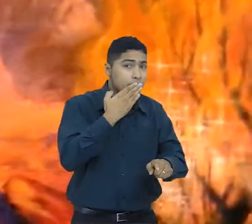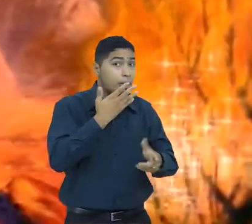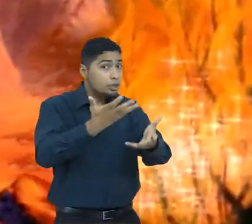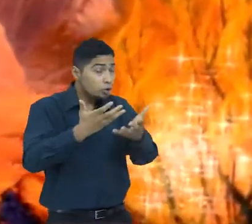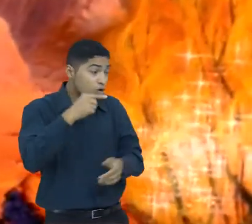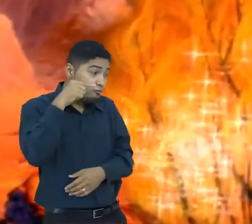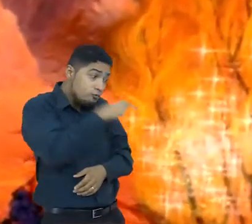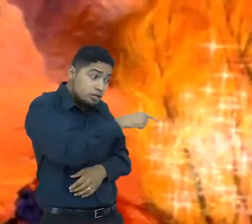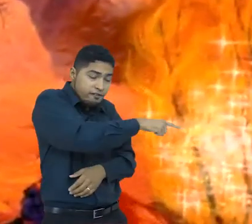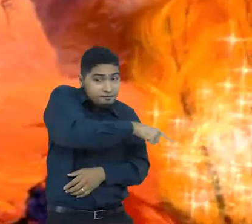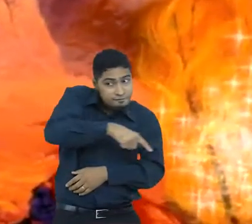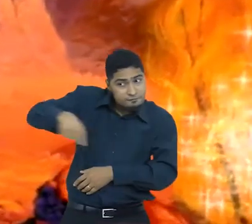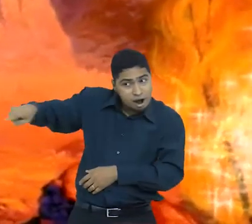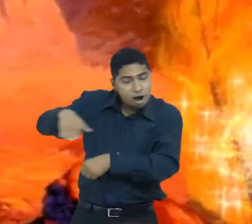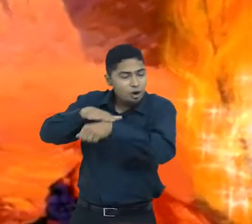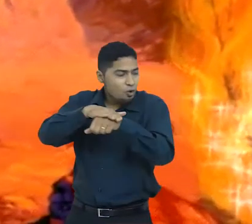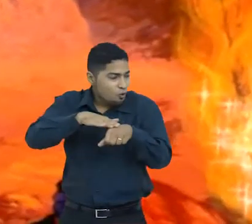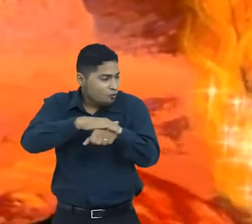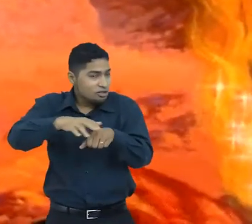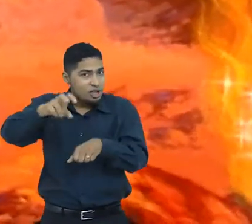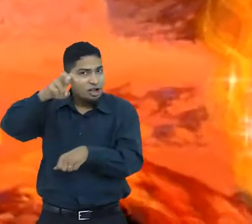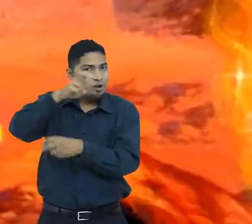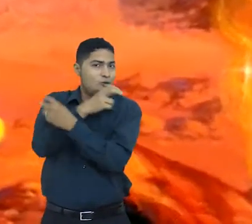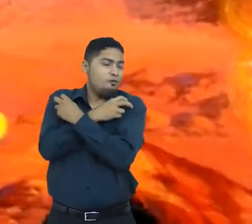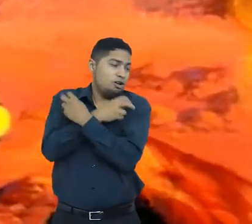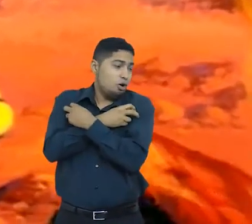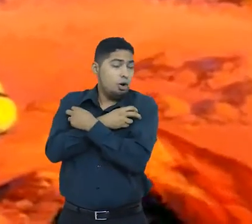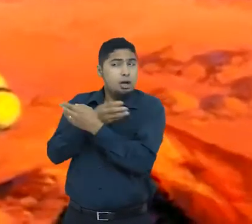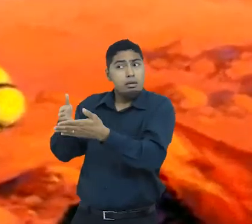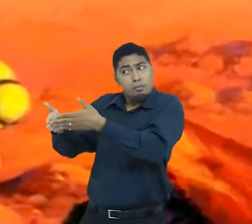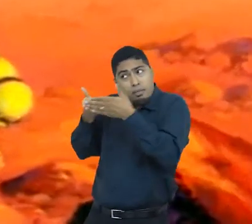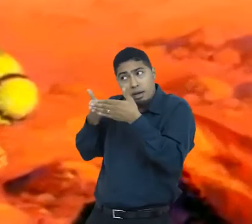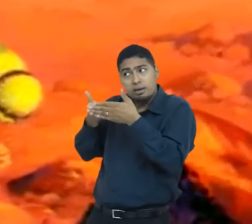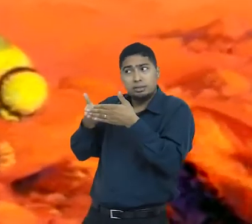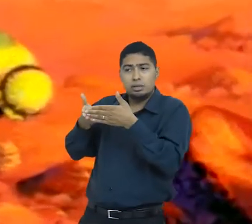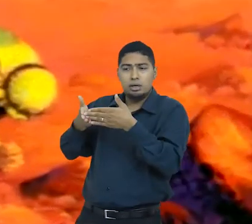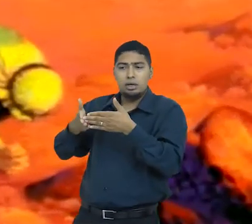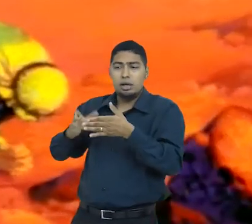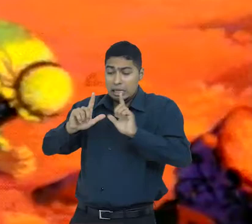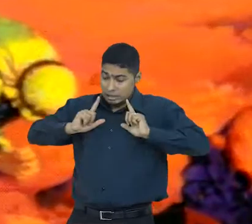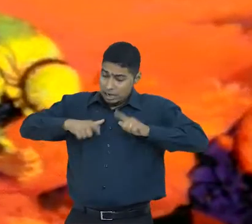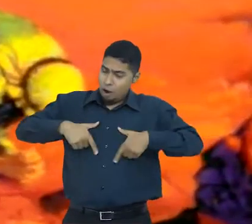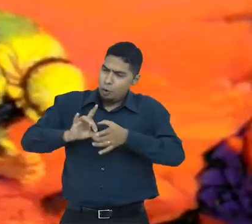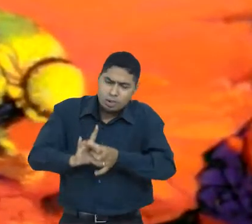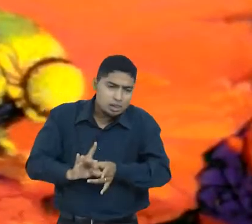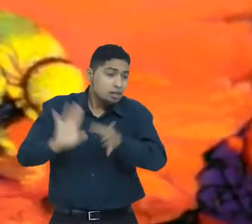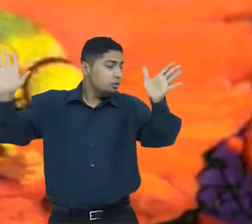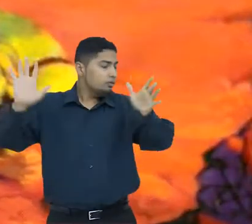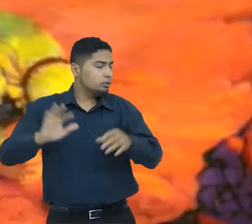Moisés, vou mandar você falar com o faraó e pedir-lhe que deixe meu povo sair do Egito.